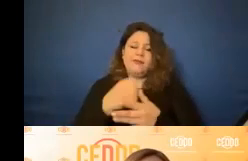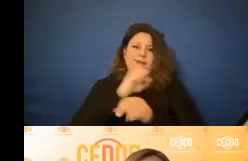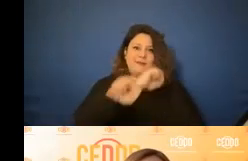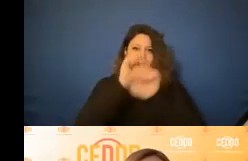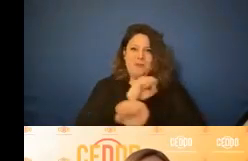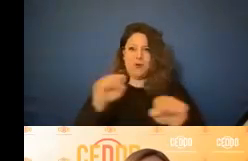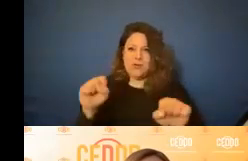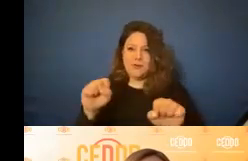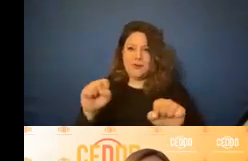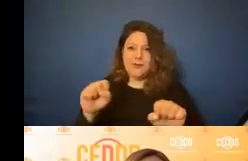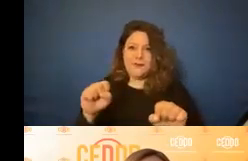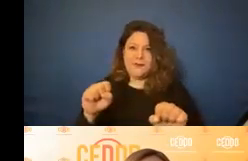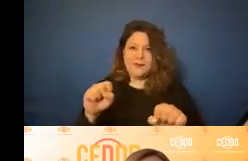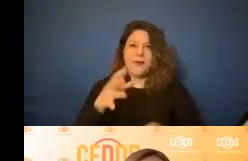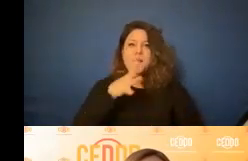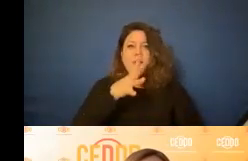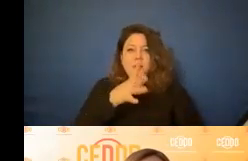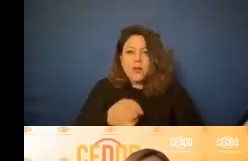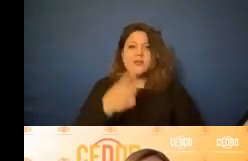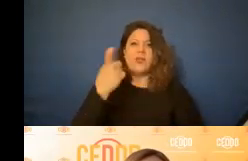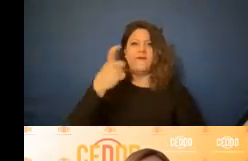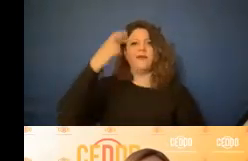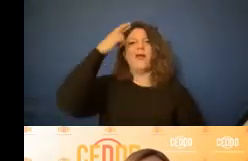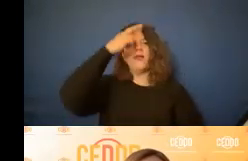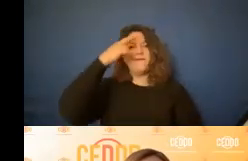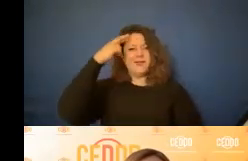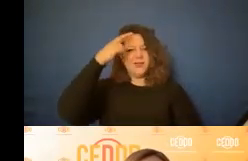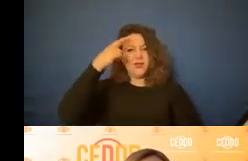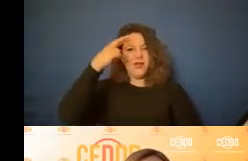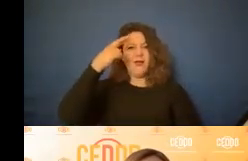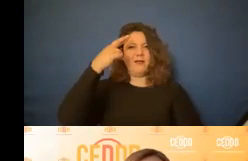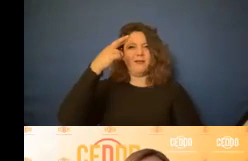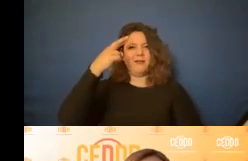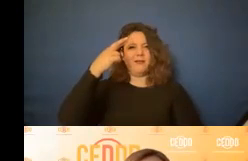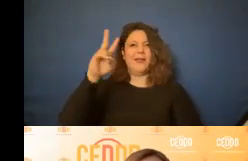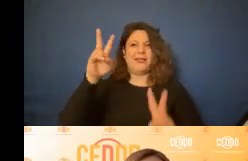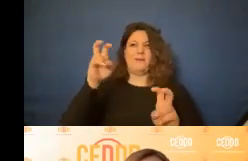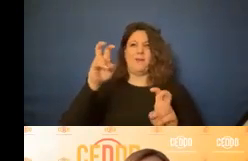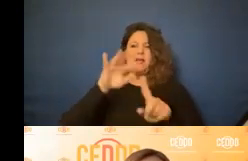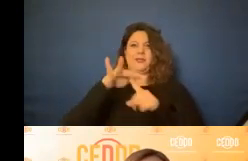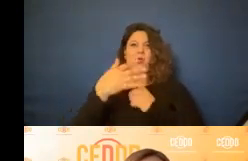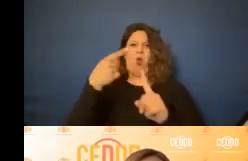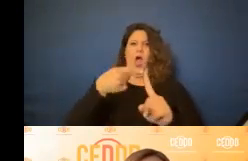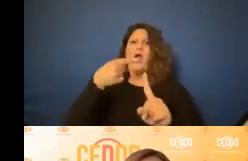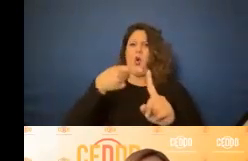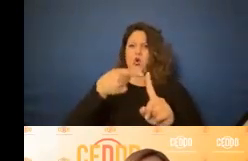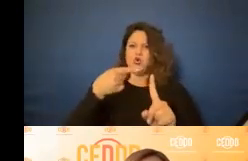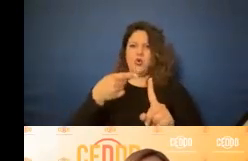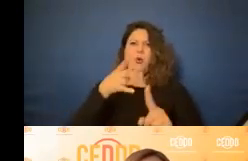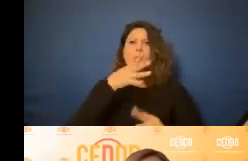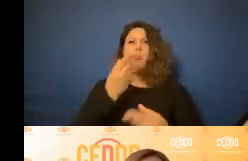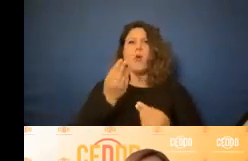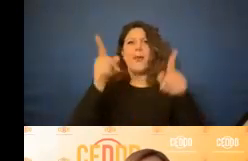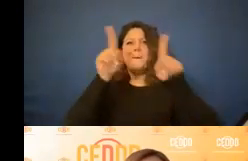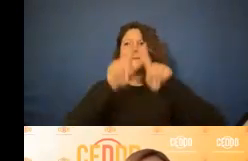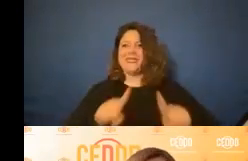Quizá por eso hay que reflexionar un poquito sobre la figura sobre la situación del acoso, ¿no? De esa invisibilidad,